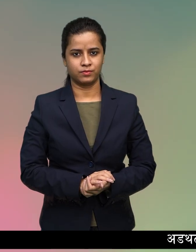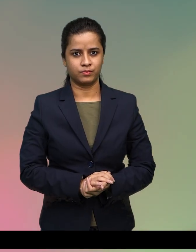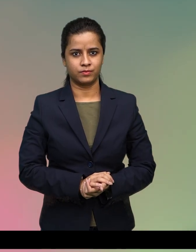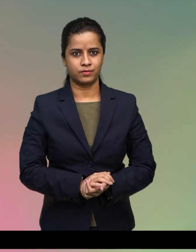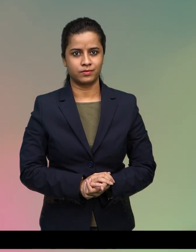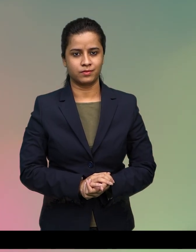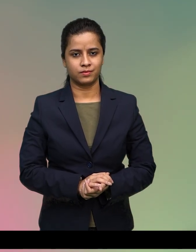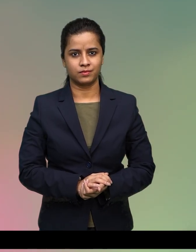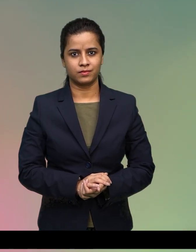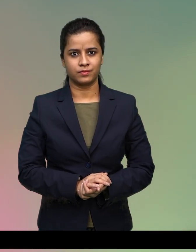परंतु